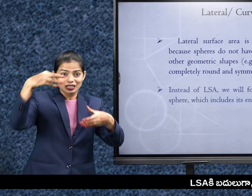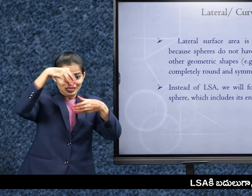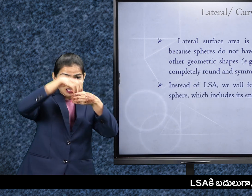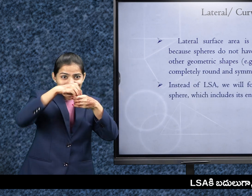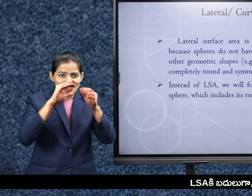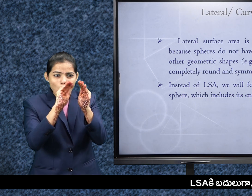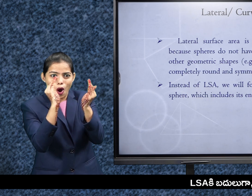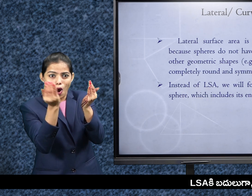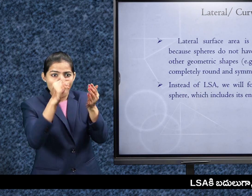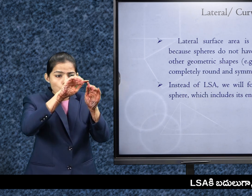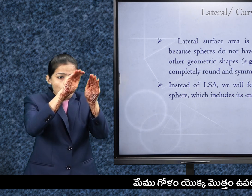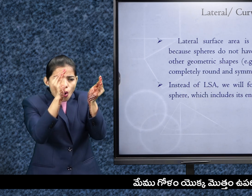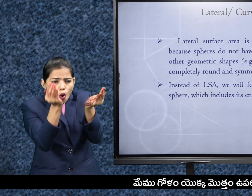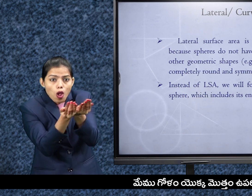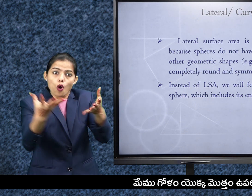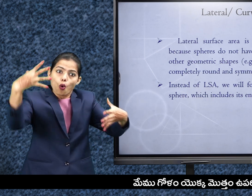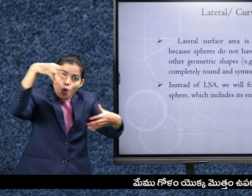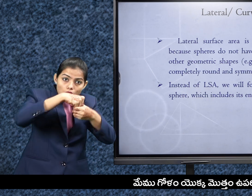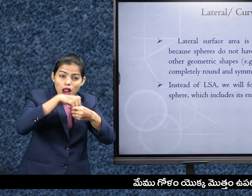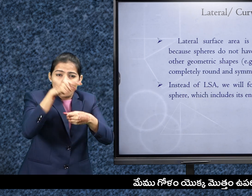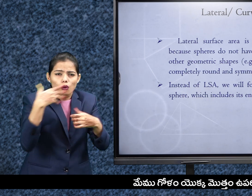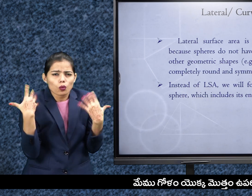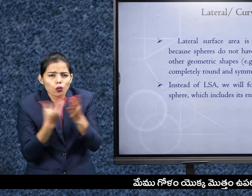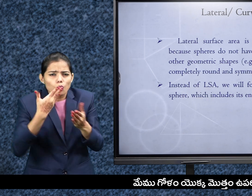LSAకి బదులుగా మనం గోళం యొక్క మొత్తం ఉపరితల వైశాల్యం